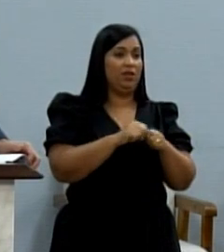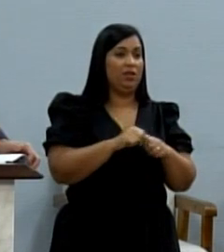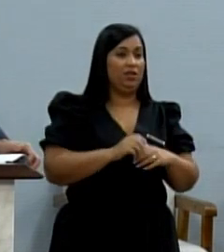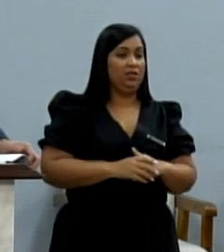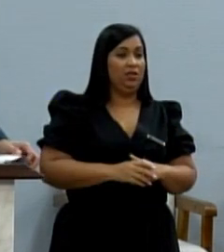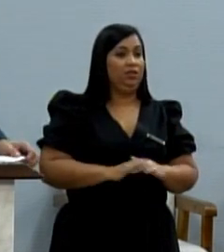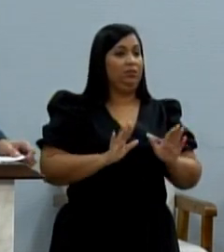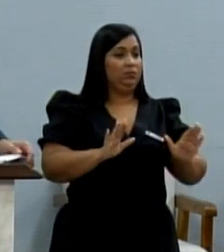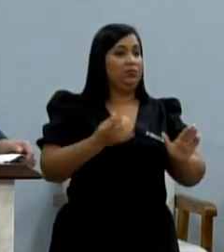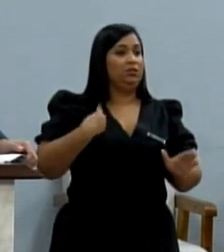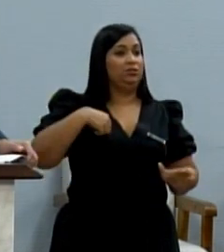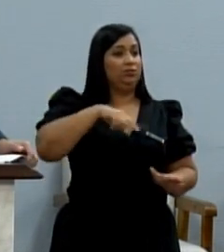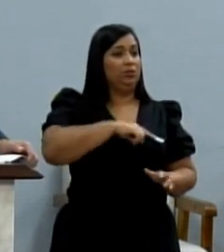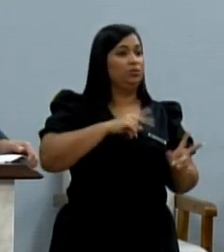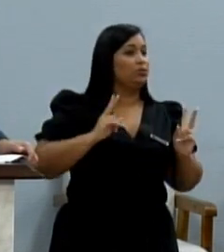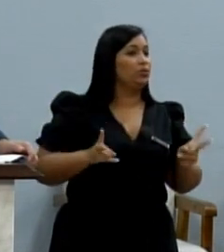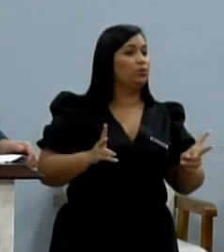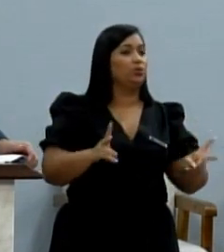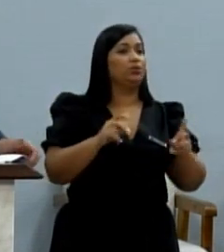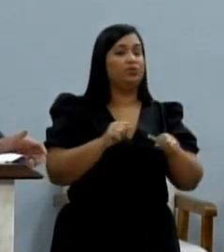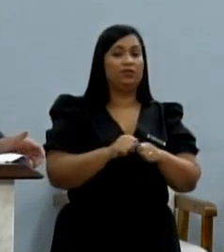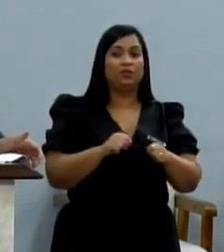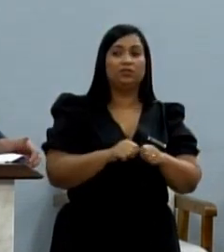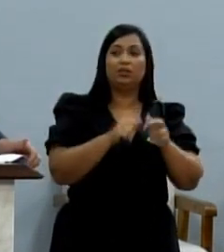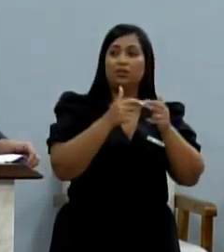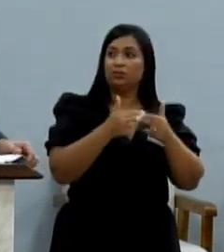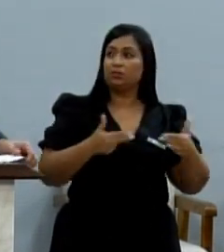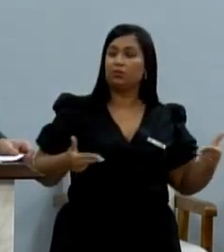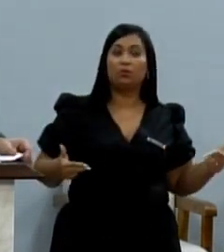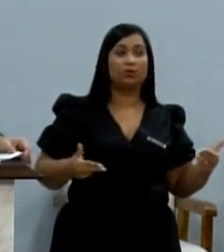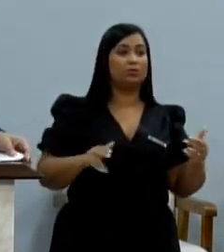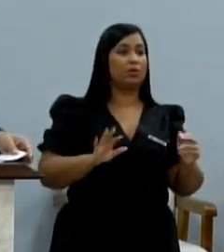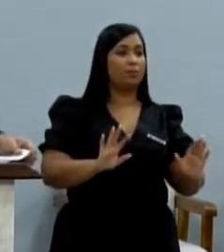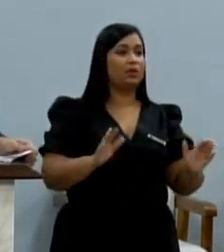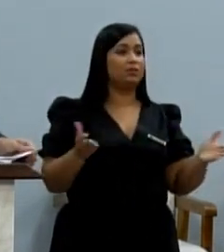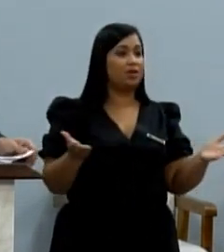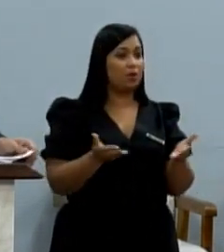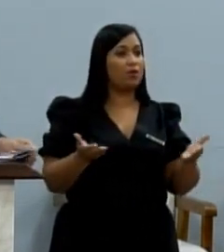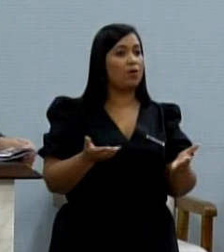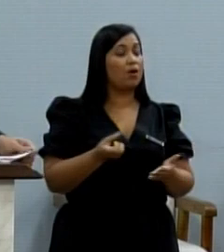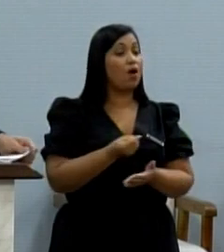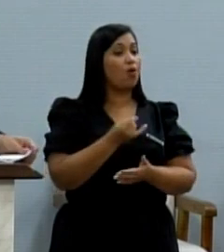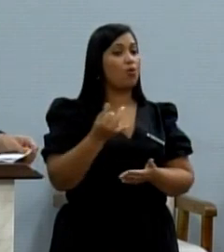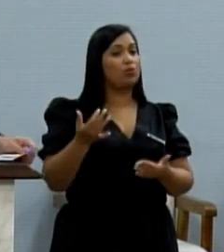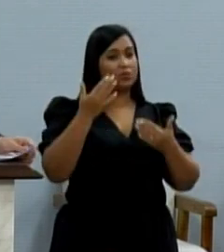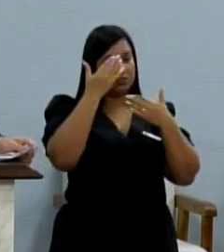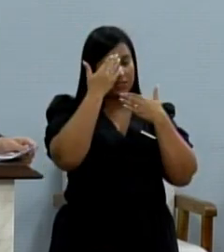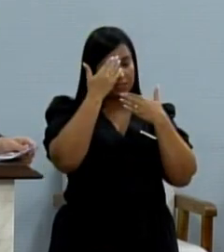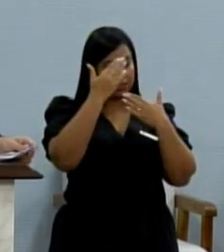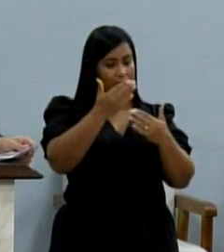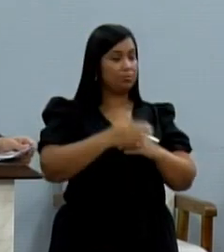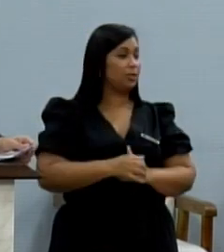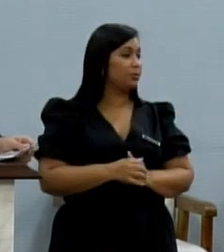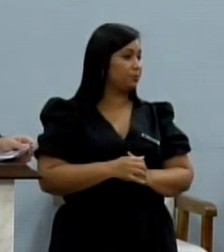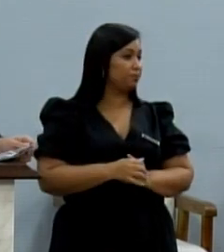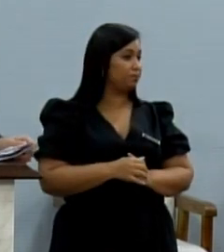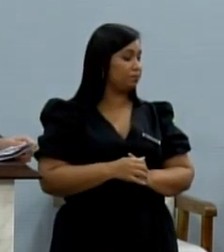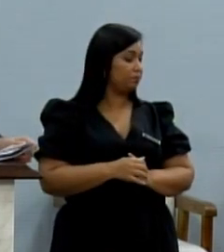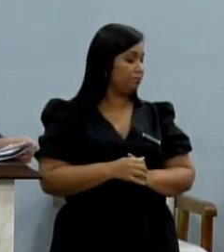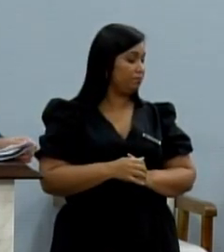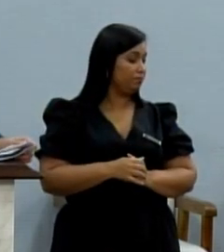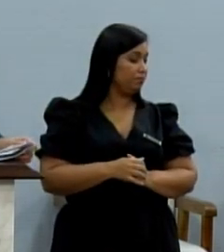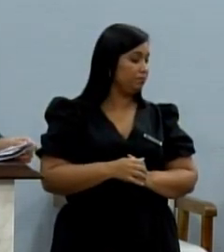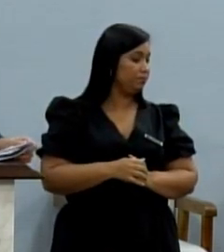a gente continua aí fazendo a nossa parte e agora eu quero fazer alguns agradecimentos quero começar agradecendo